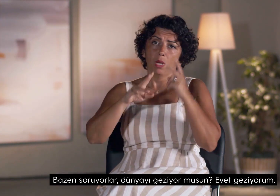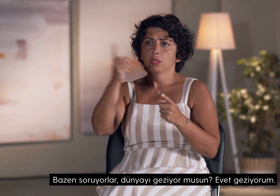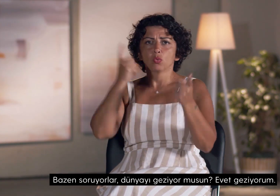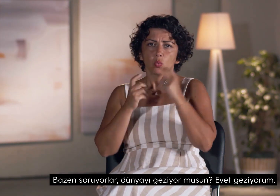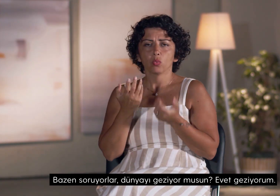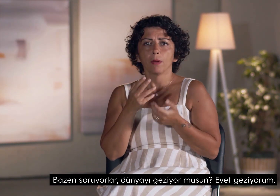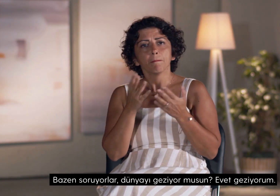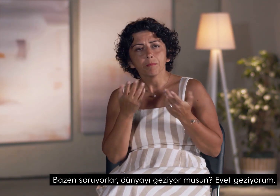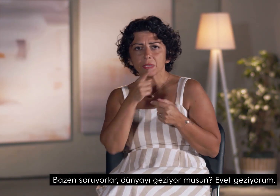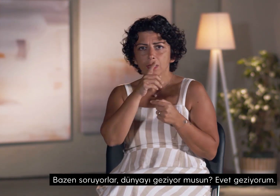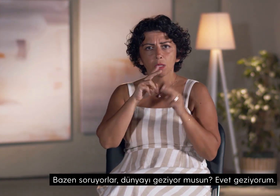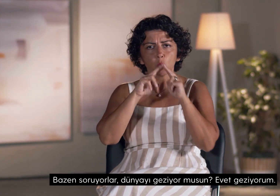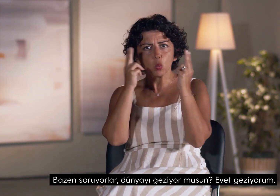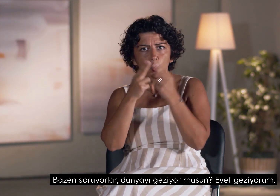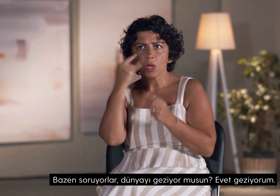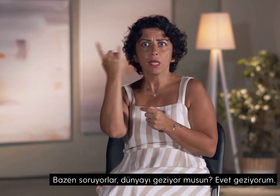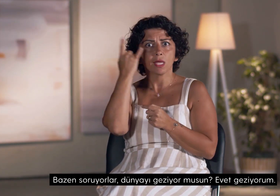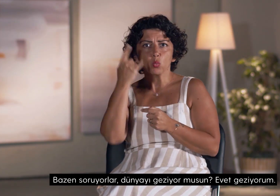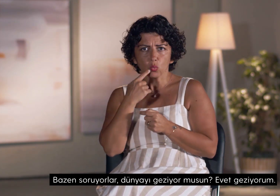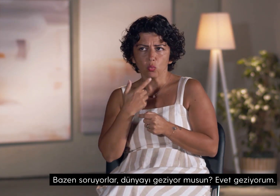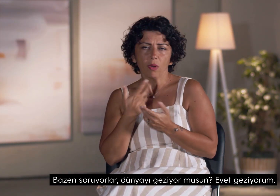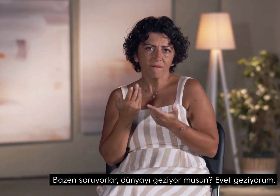Bazen soruyorlar, dünyayı geziyor musun? Evet, geziyorum.